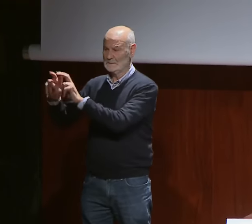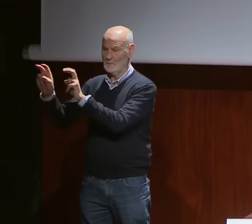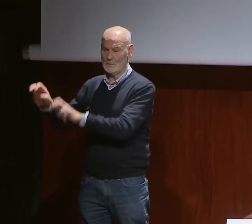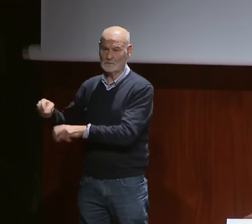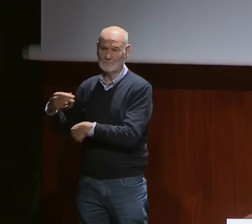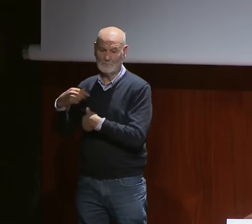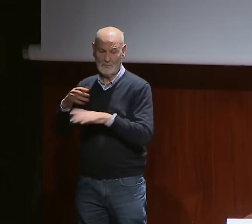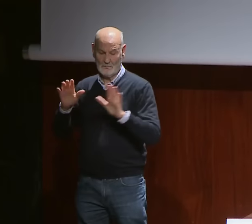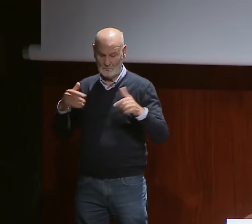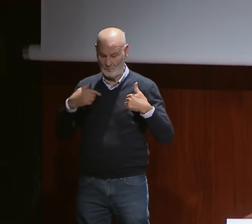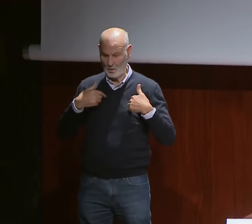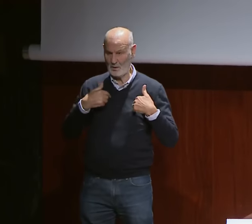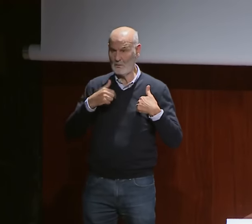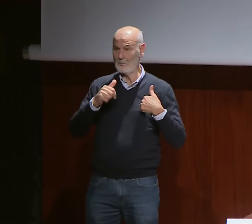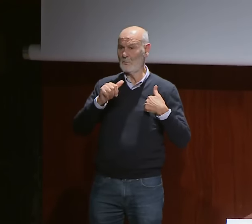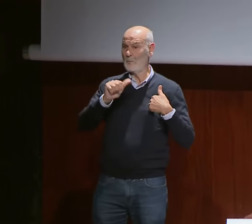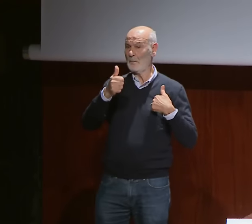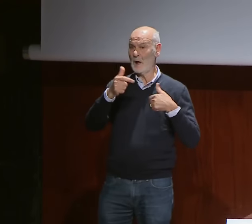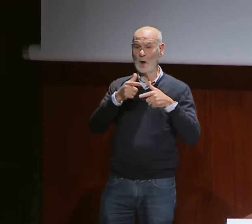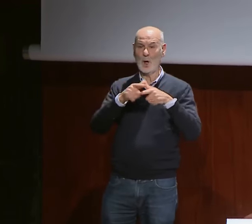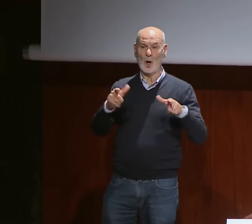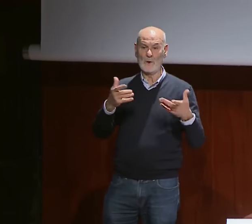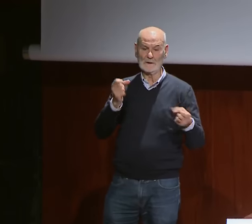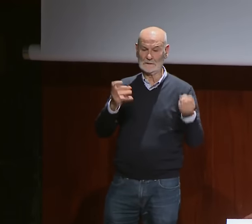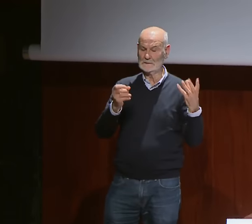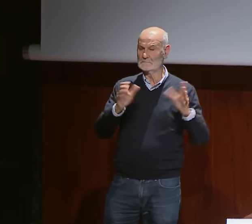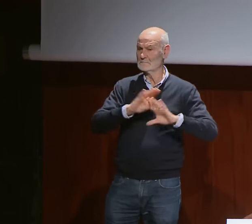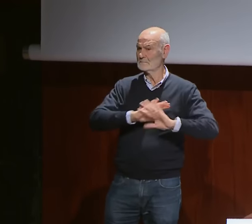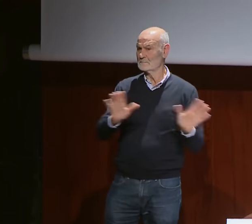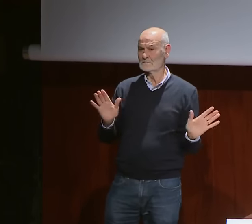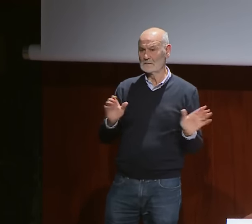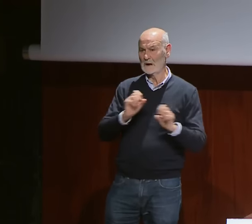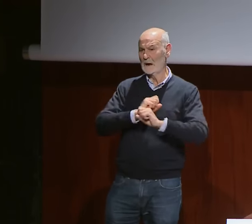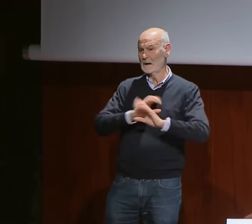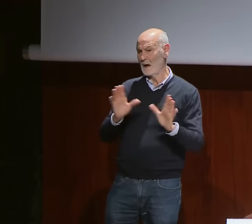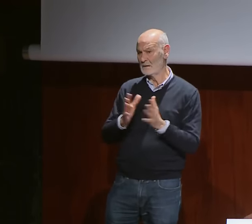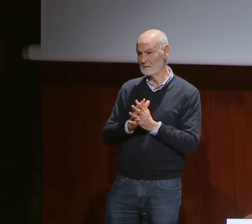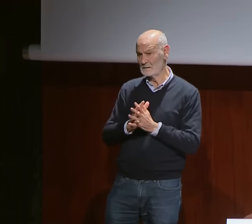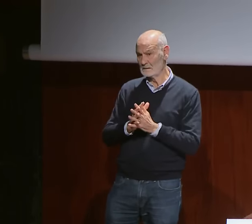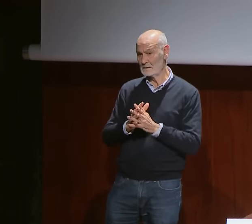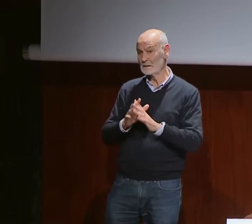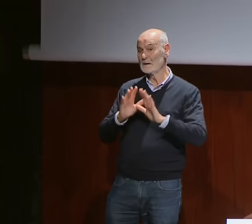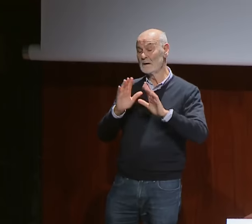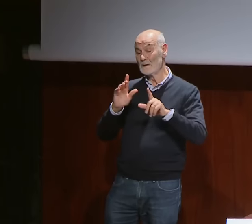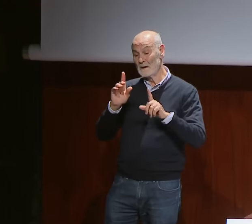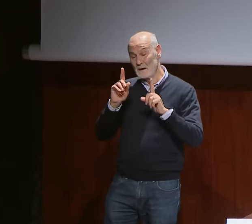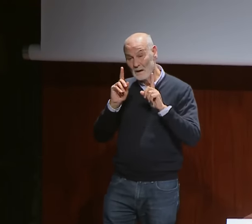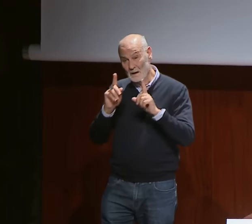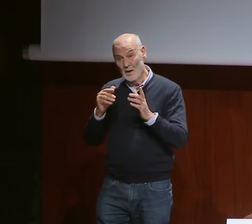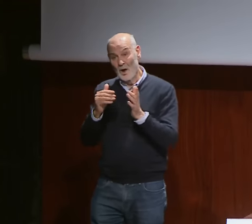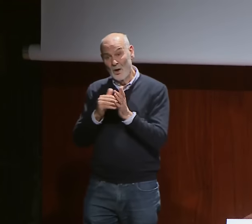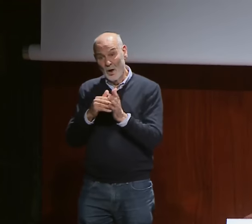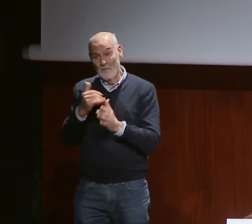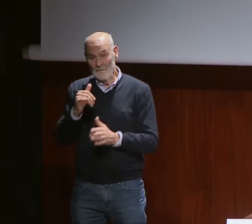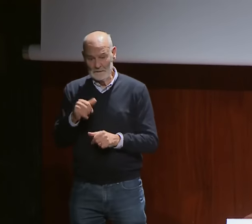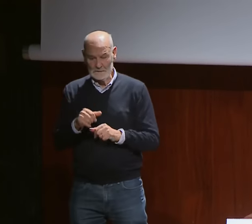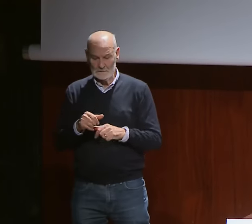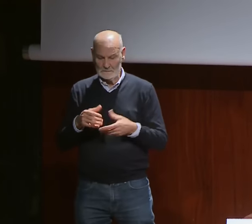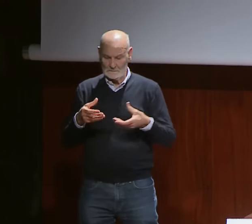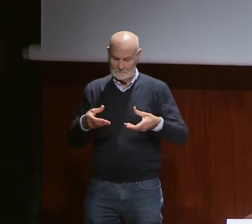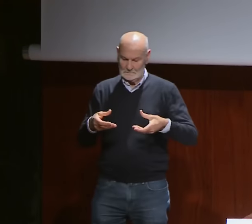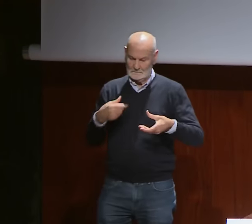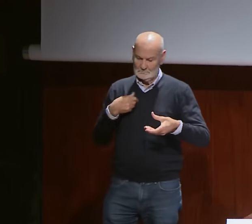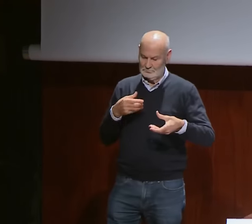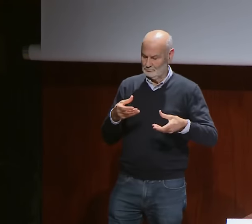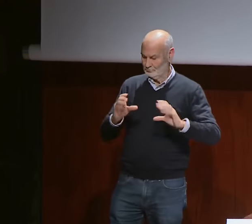pas si compliquée que ça, à partir du moment où on travaille avec quelqu'un de professionnel et qu'on le fait dans sa langue, donc pour moi, dans la